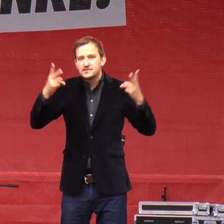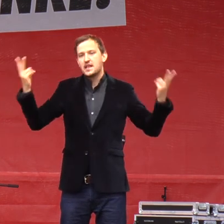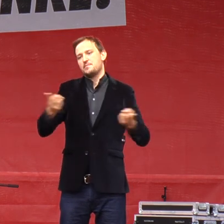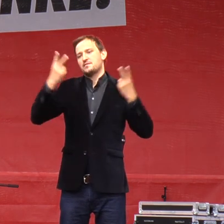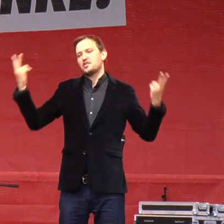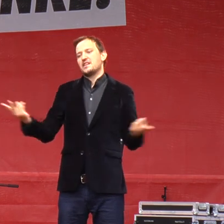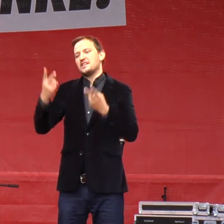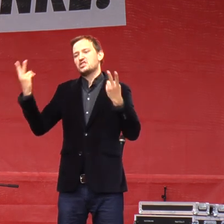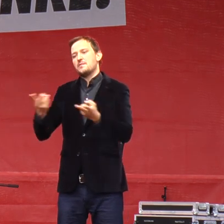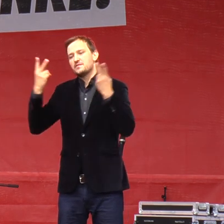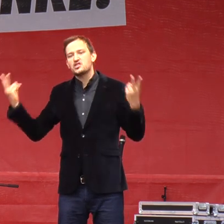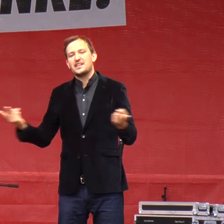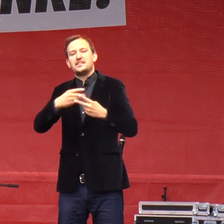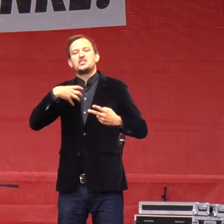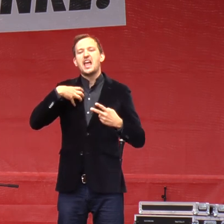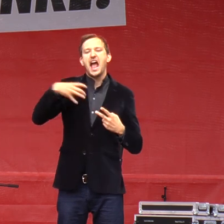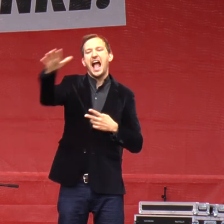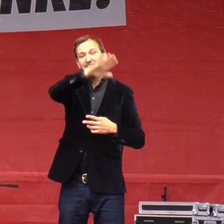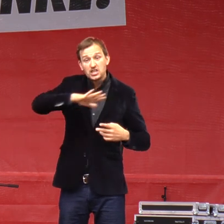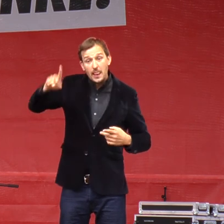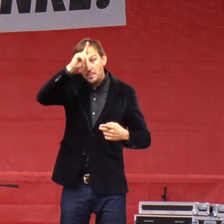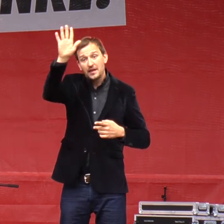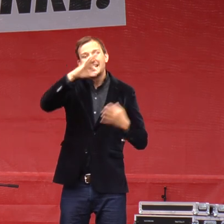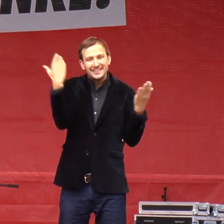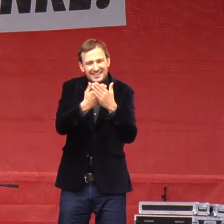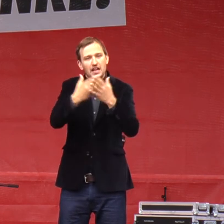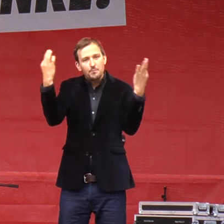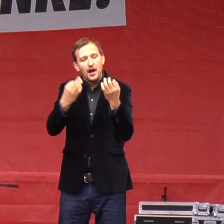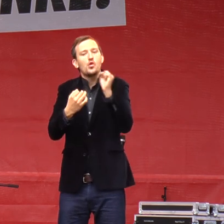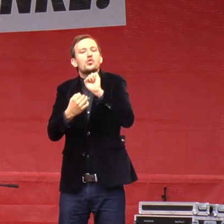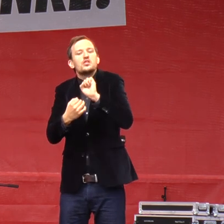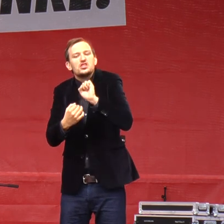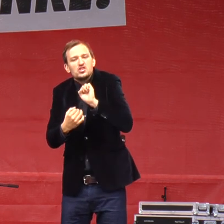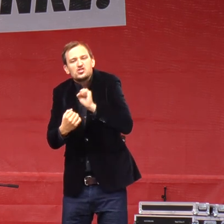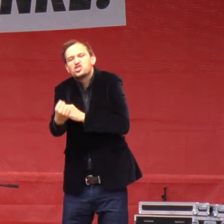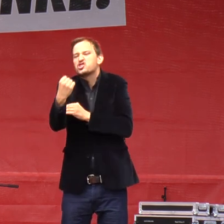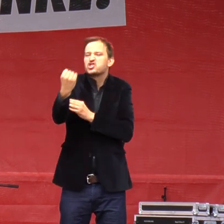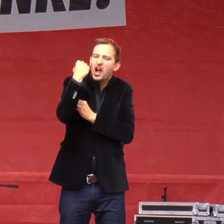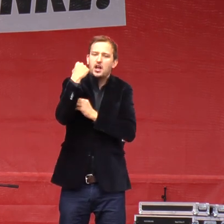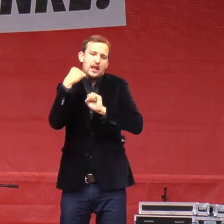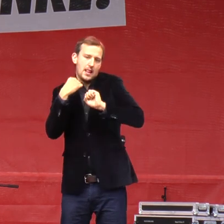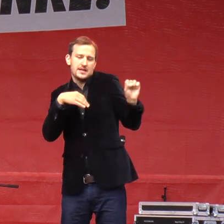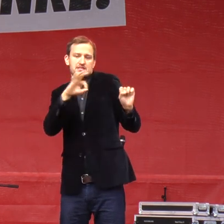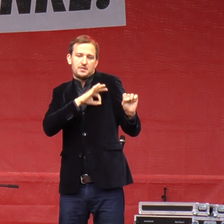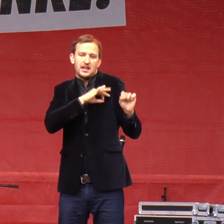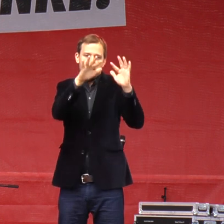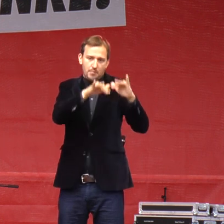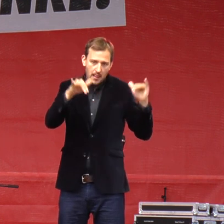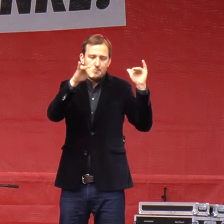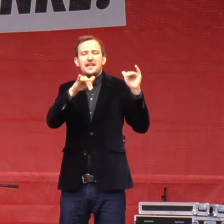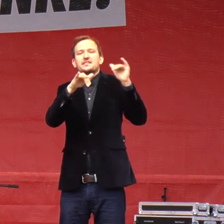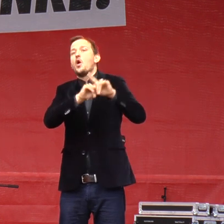einem reichen Land. Deshalb brauchen wir eine starke Linke, parlamentarisch, außerparlamentarisch, damit